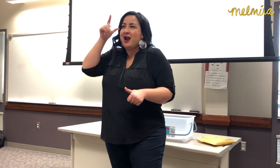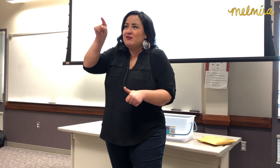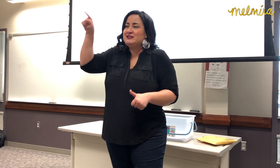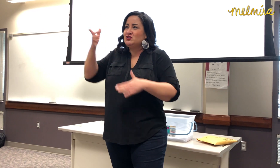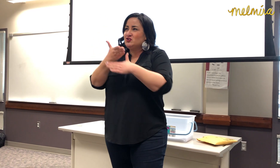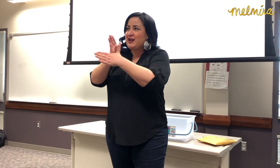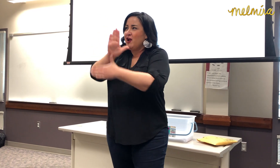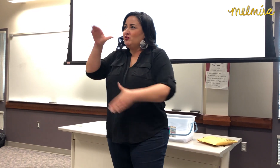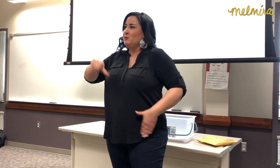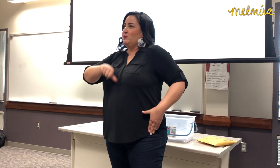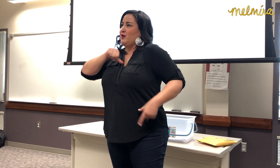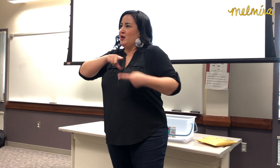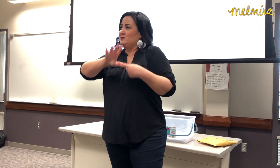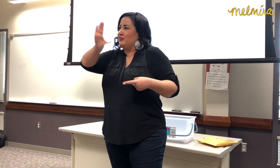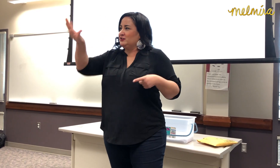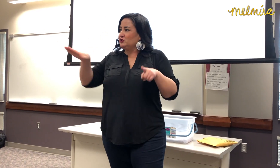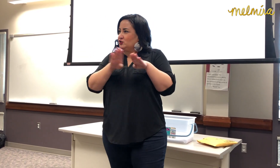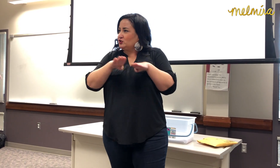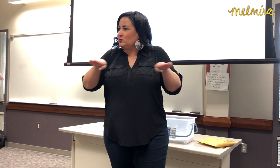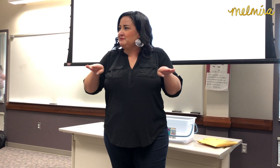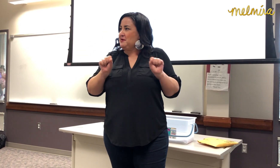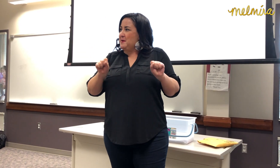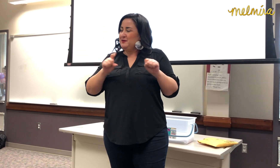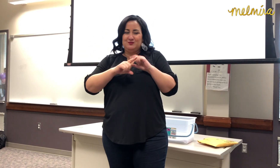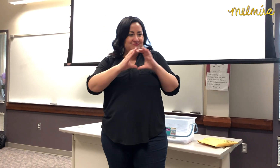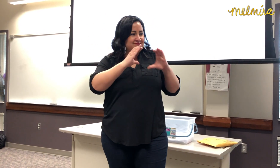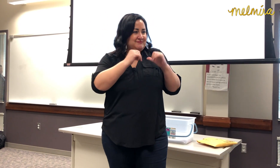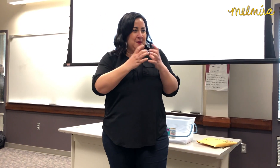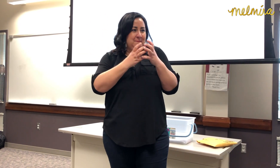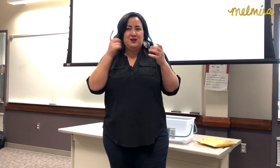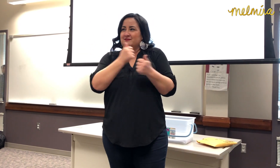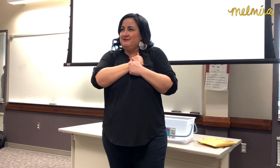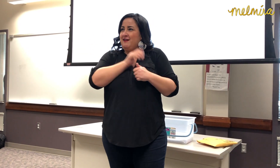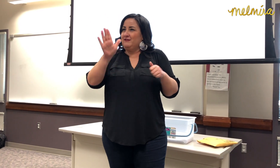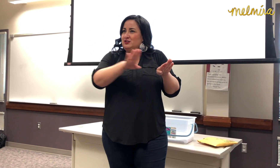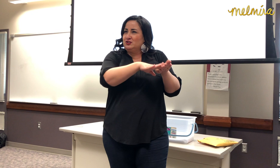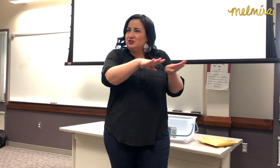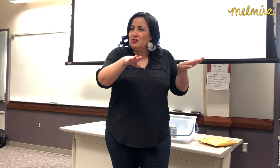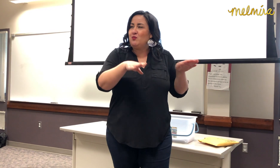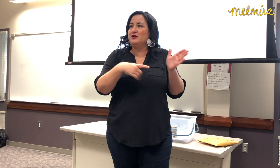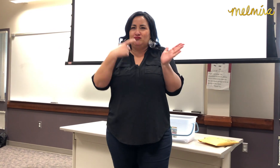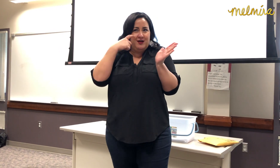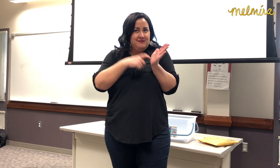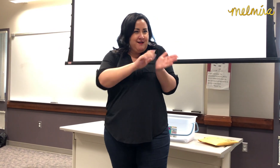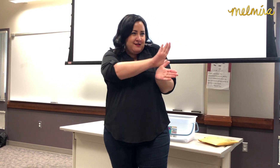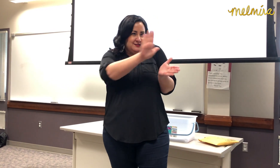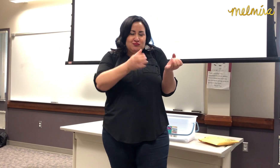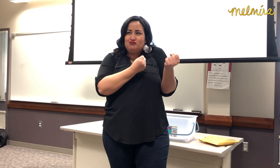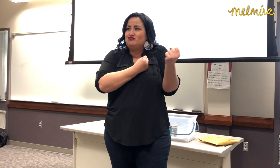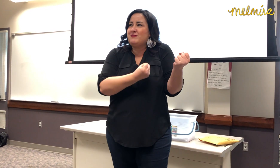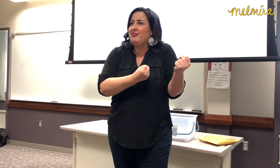hija acerca de cómo tenía un orgullo acerca de cómo ha crecido.